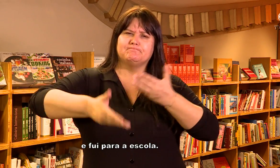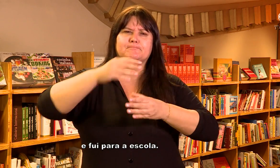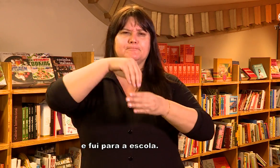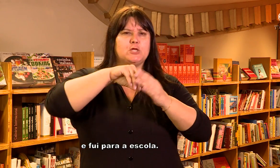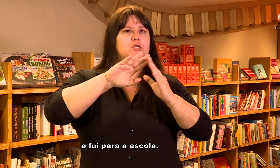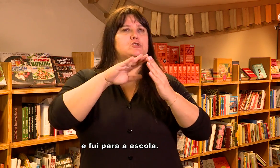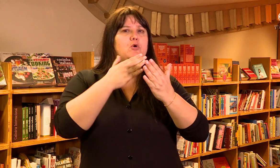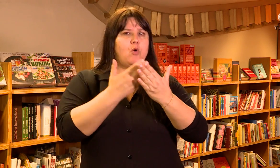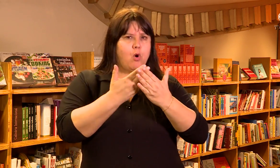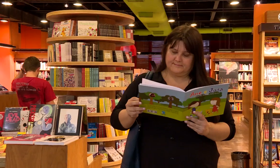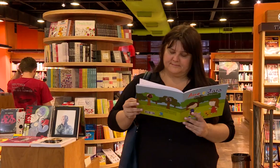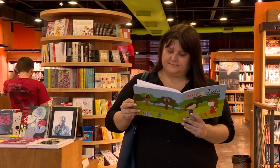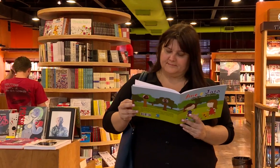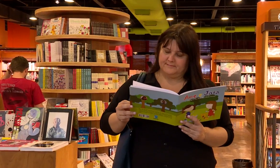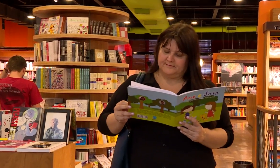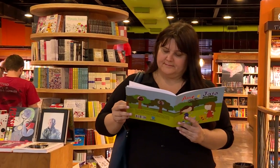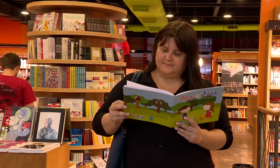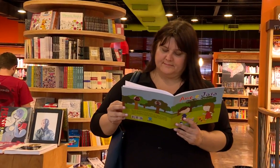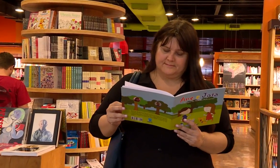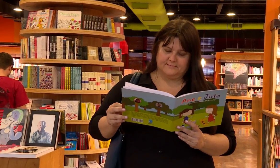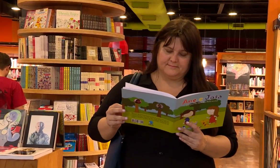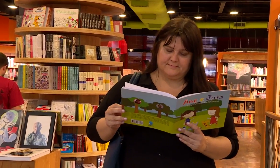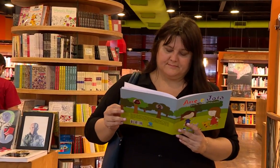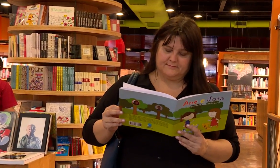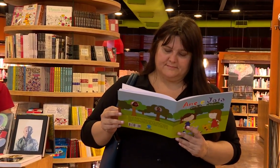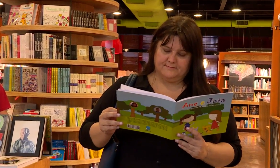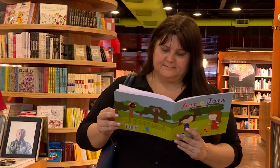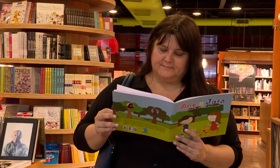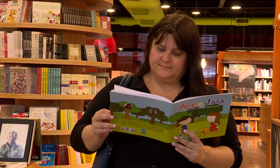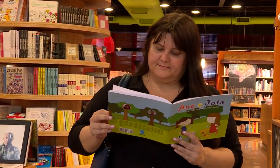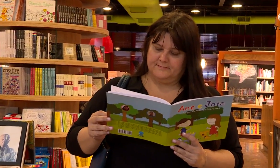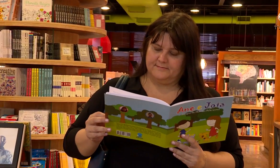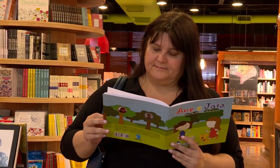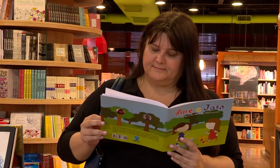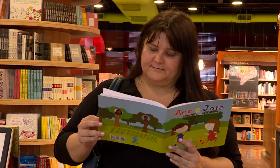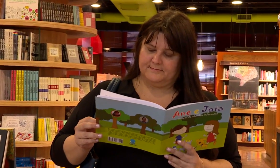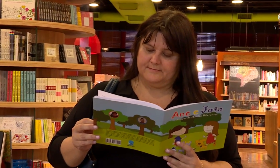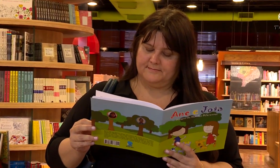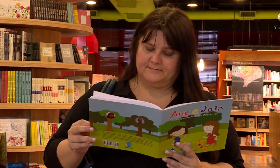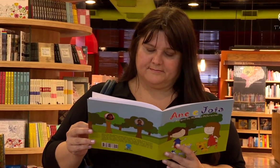fui para a escola. Luciane, de pé, lê o livro Anne e Jota.